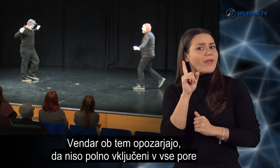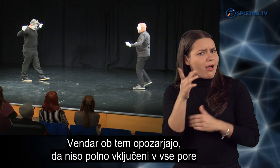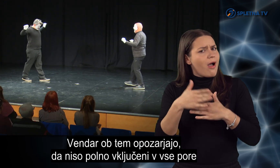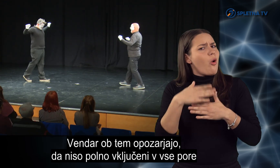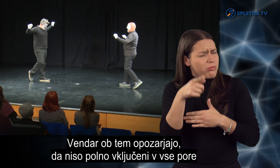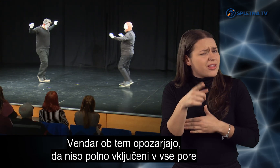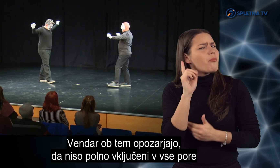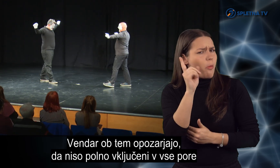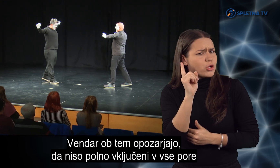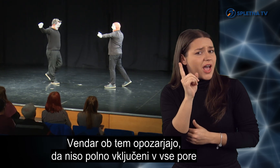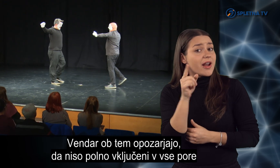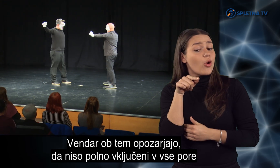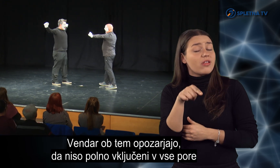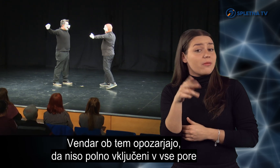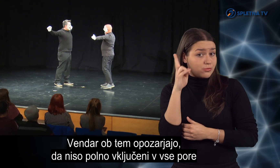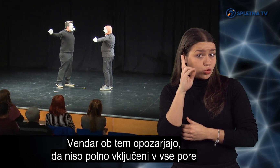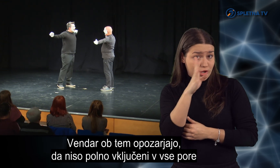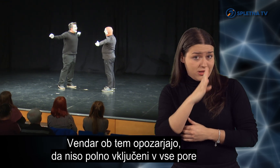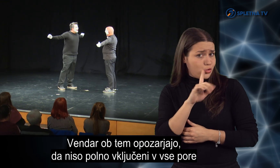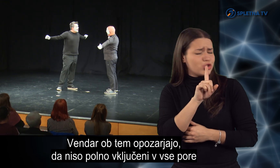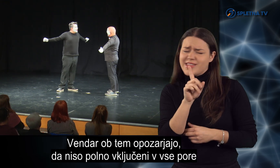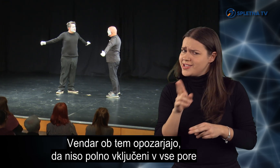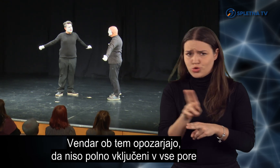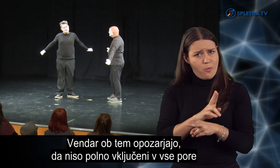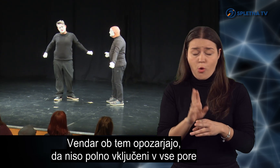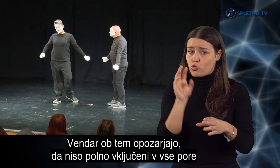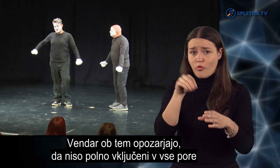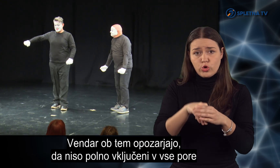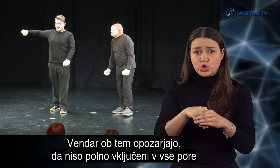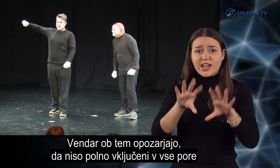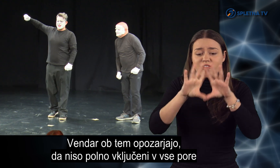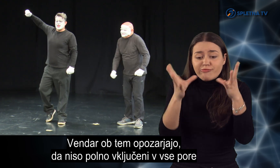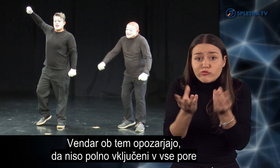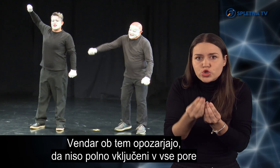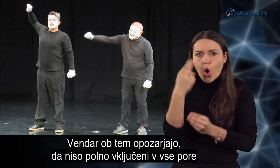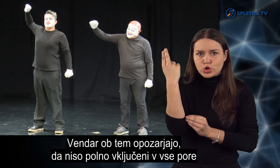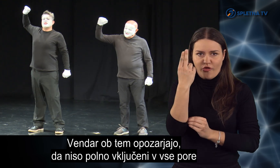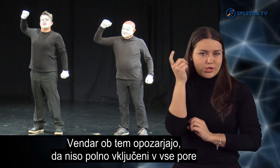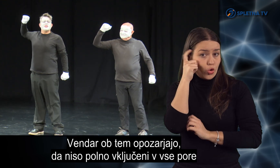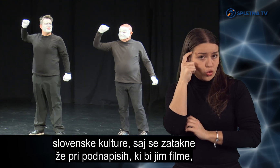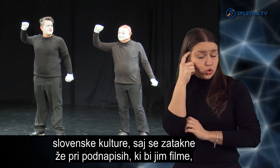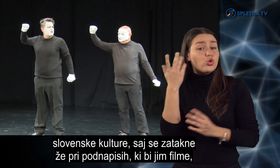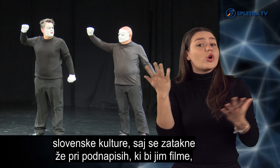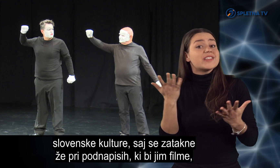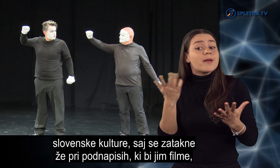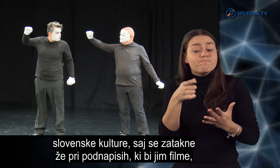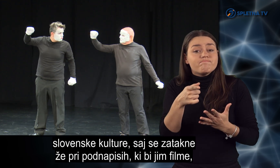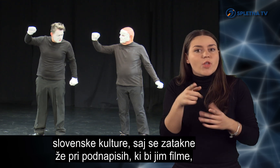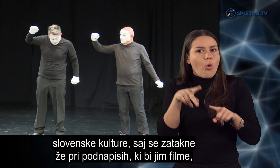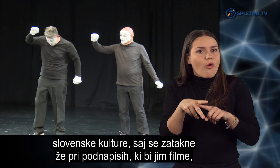Vendar ob tem opozarjajo, da niso polno vključeni v vse pore slovenske kulture, saj se zatakne že pri podnapisih, ki bi jim filme,